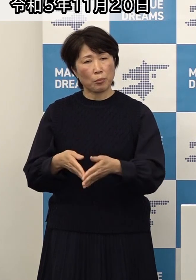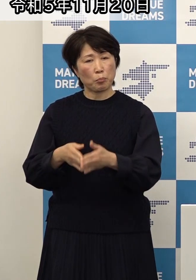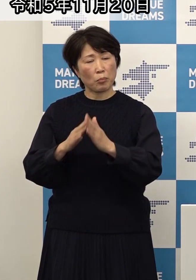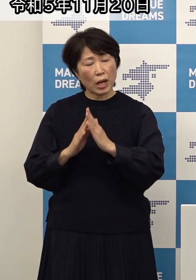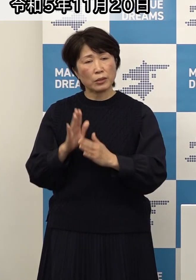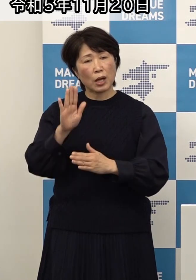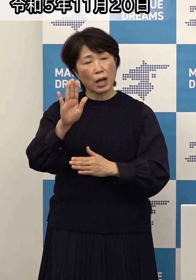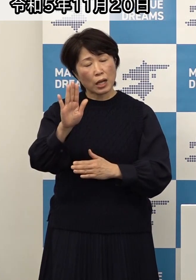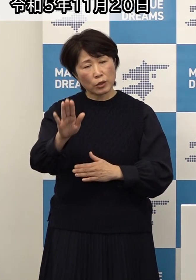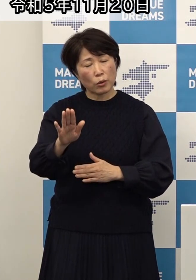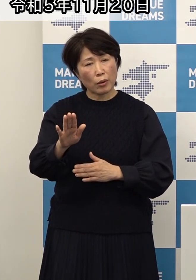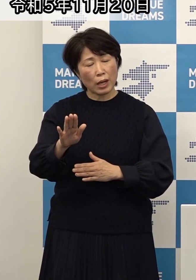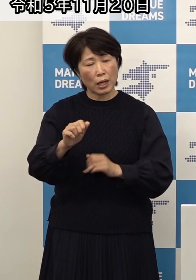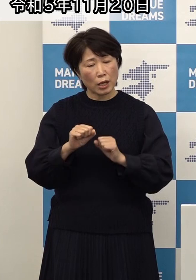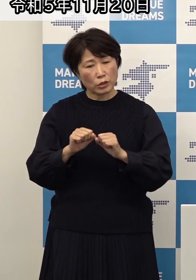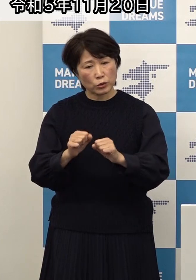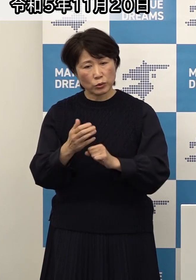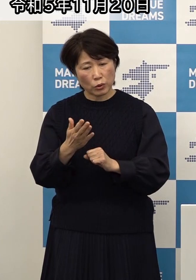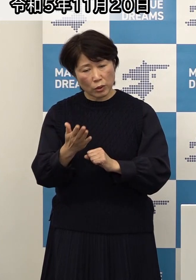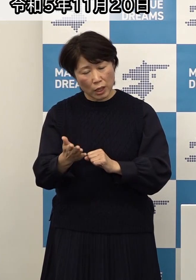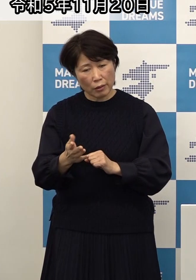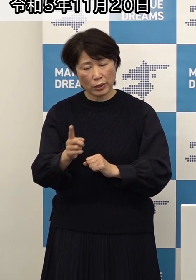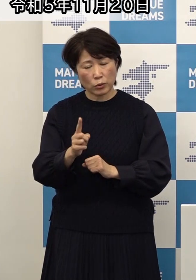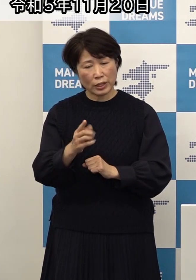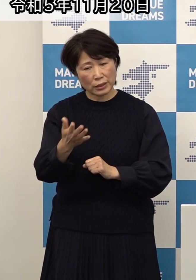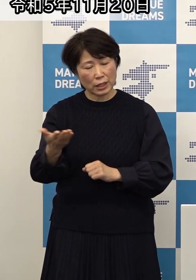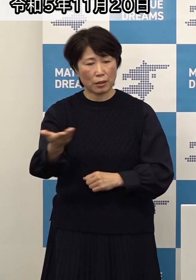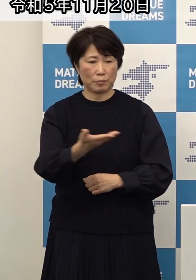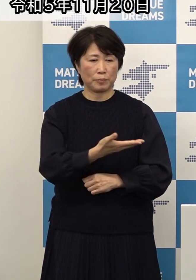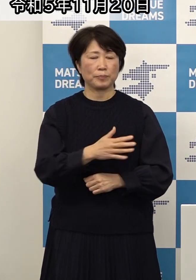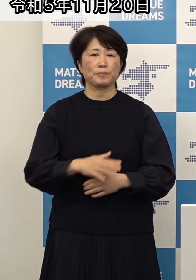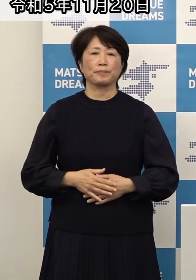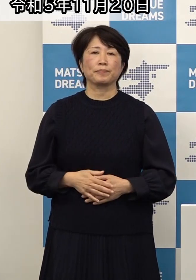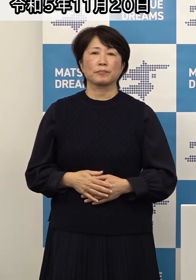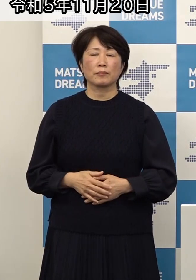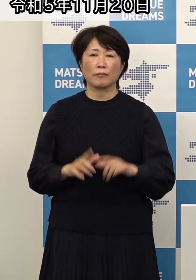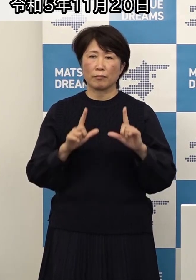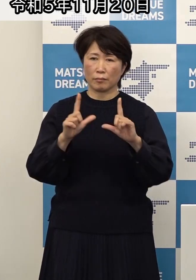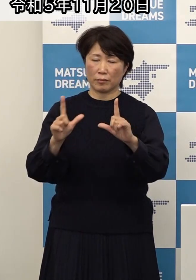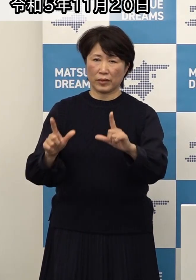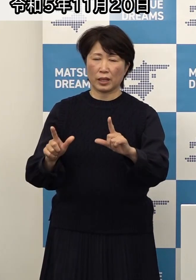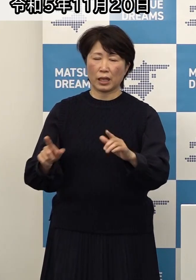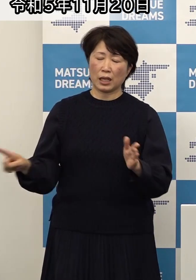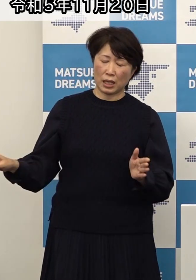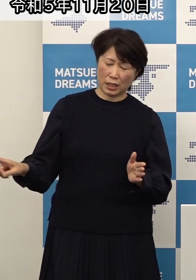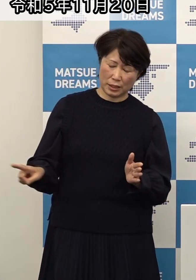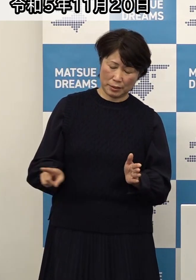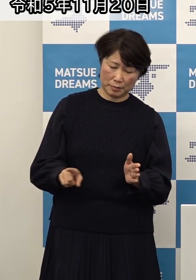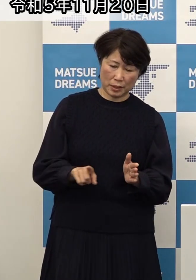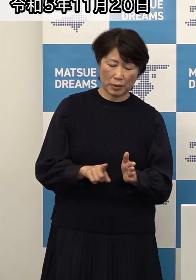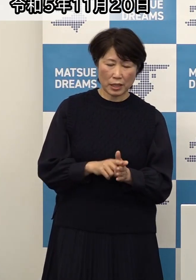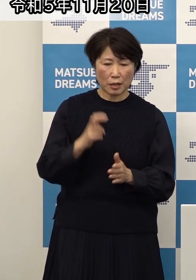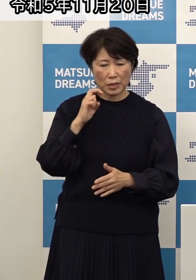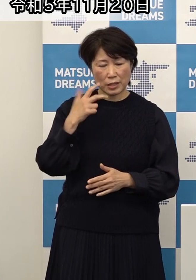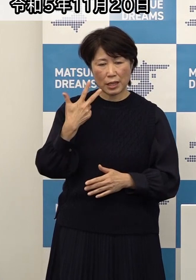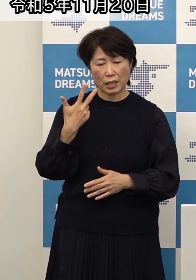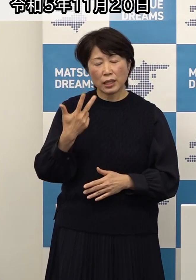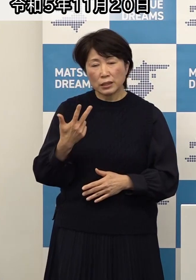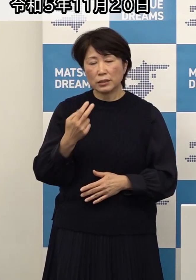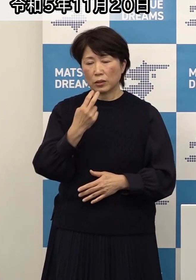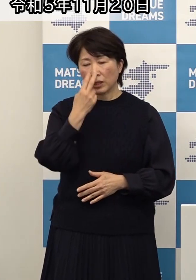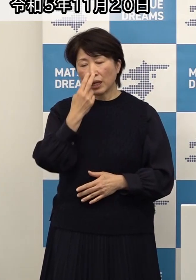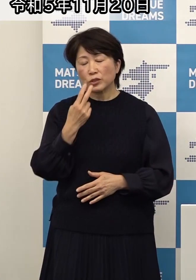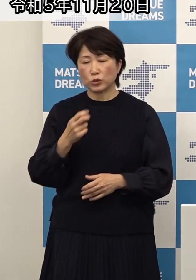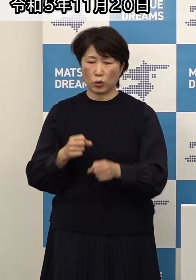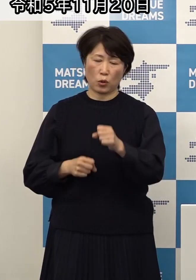されるのかというところはお考えをお聞かせください。 はい、わかりました。今まで長きにわたってですね、松江市のガス事業というのを